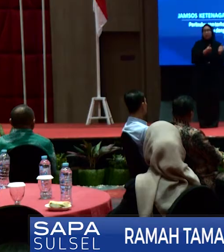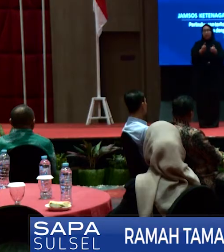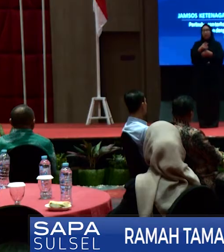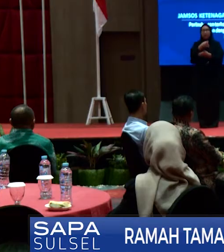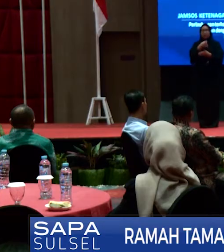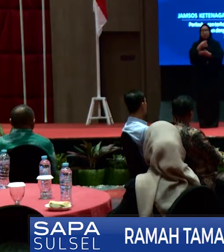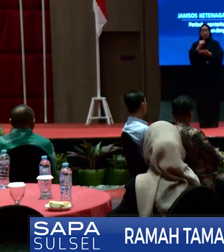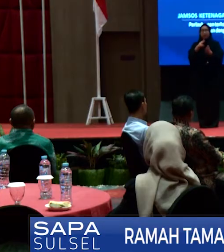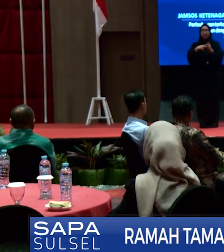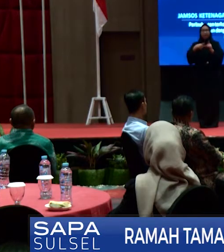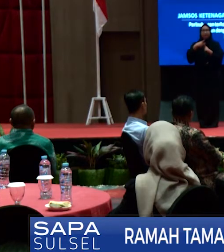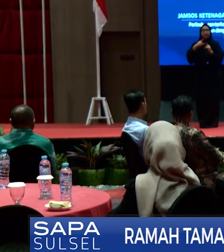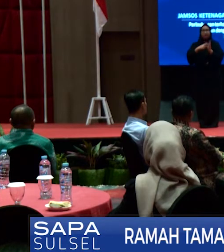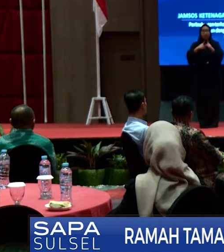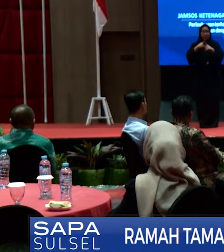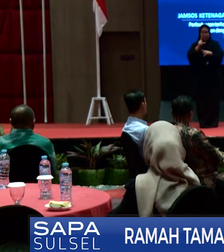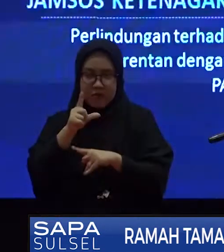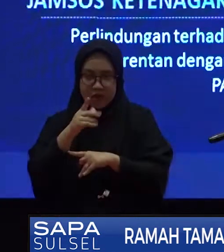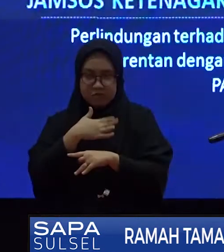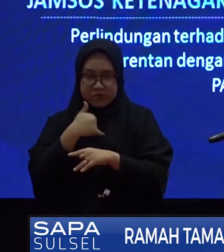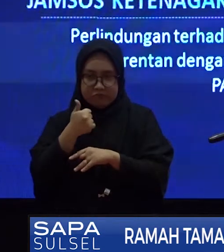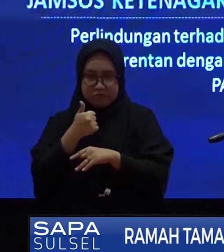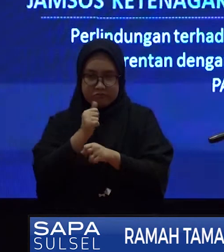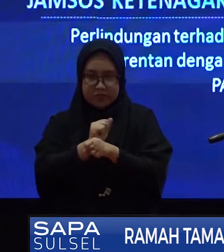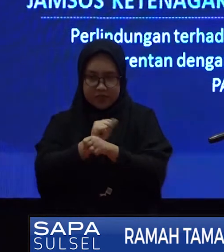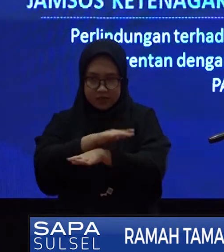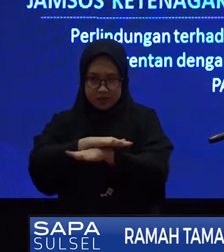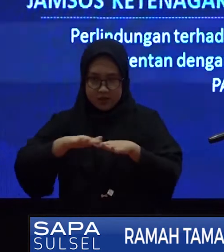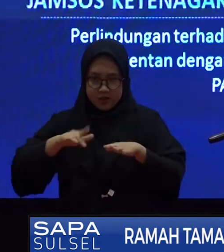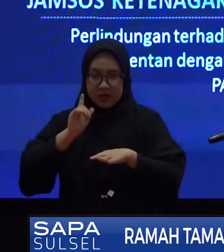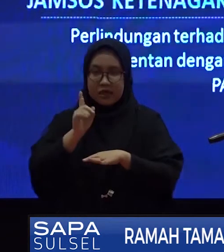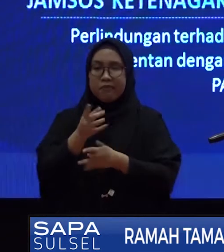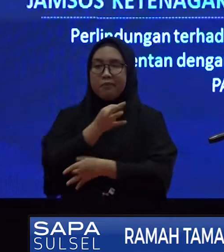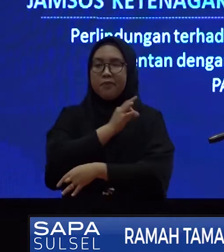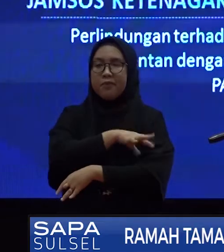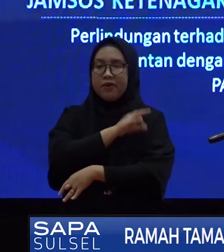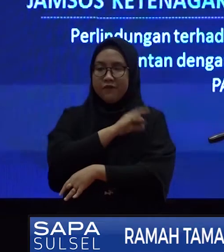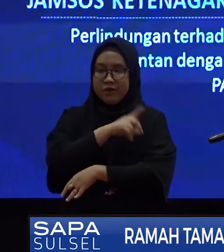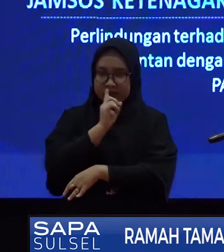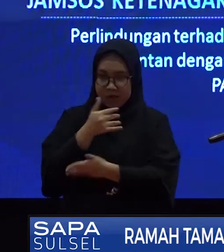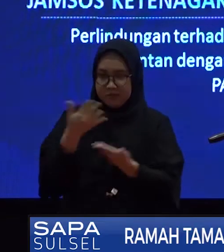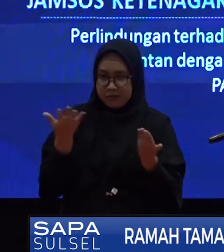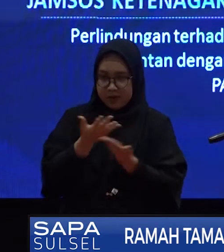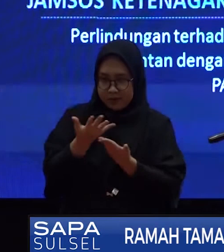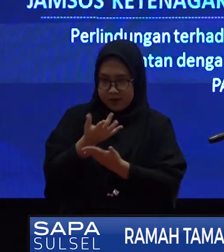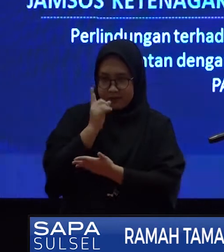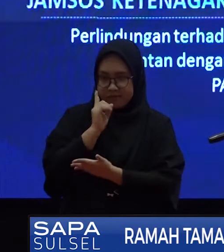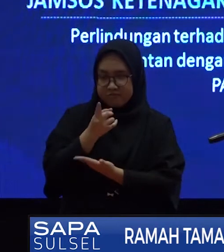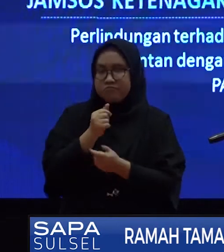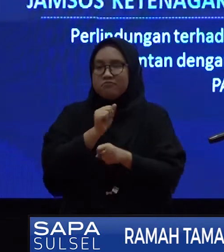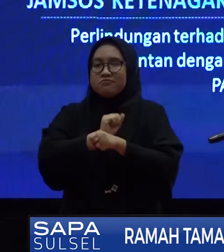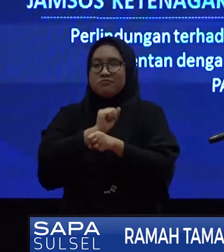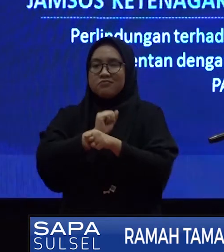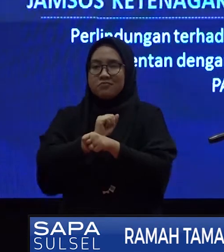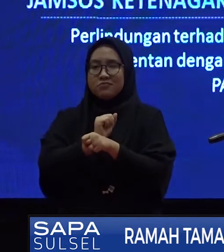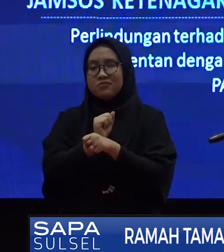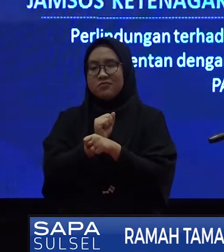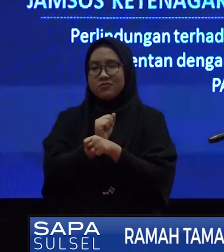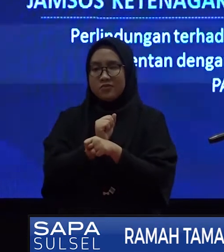informal dapat bekerja dengan tenang dan produktif dan bilamana mengalami kecelakaan kerja dan